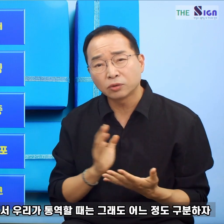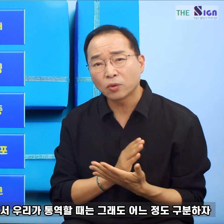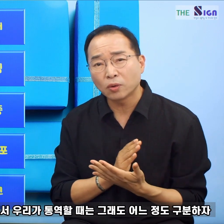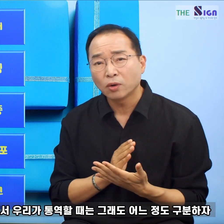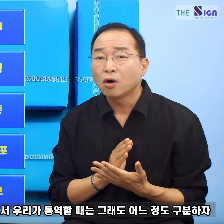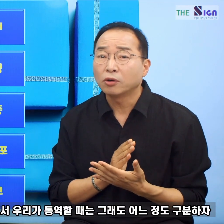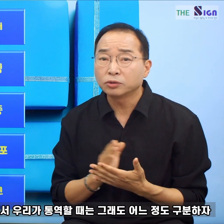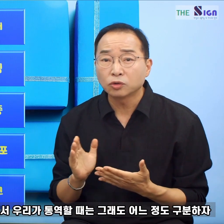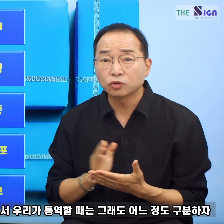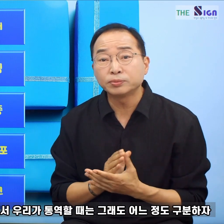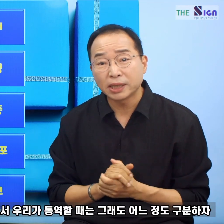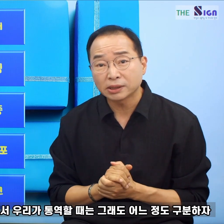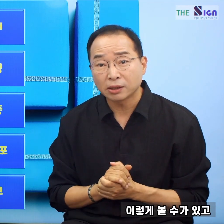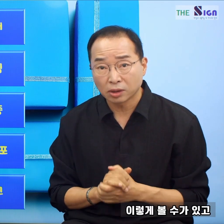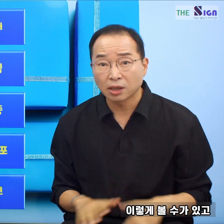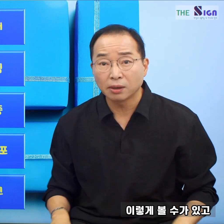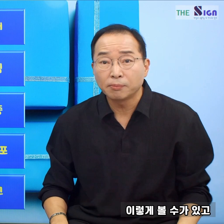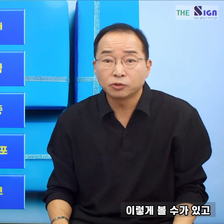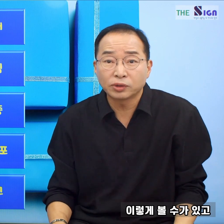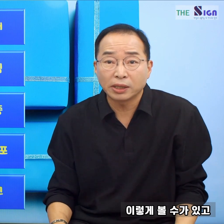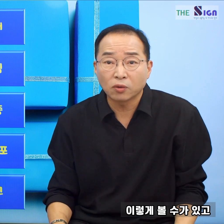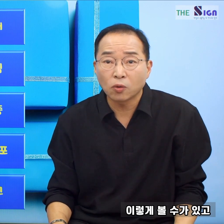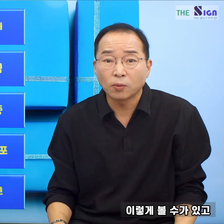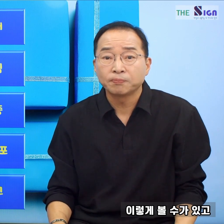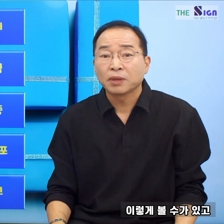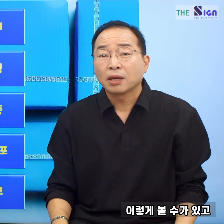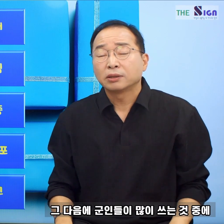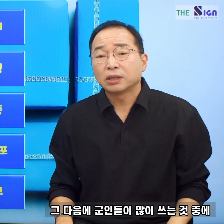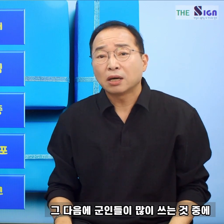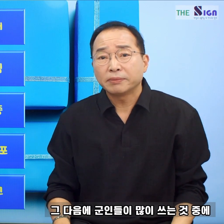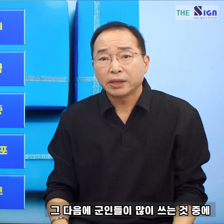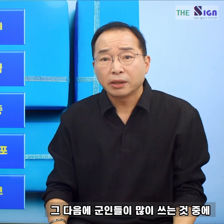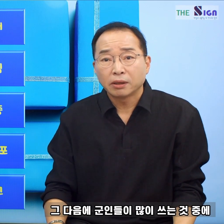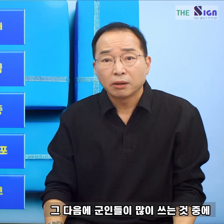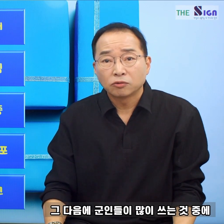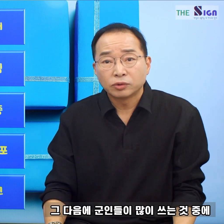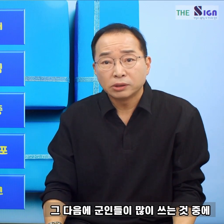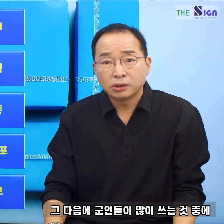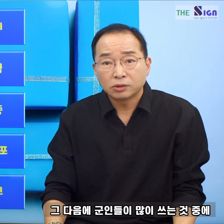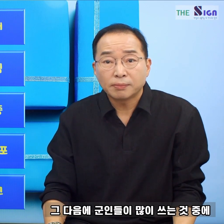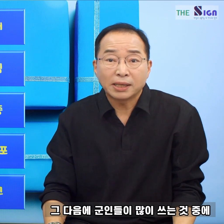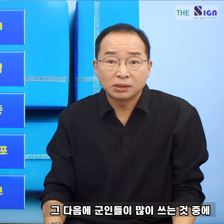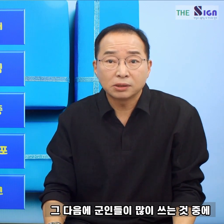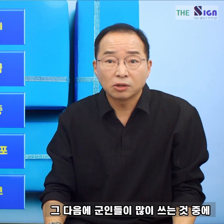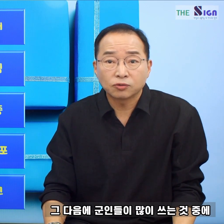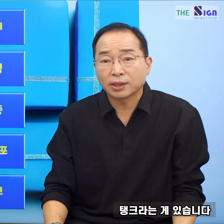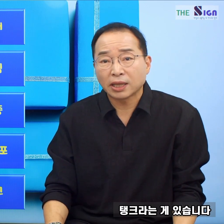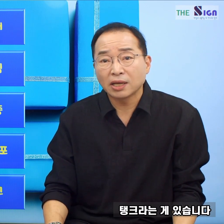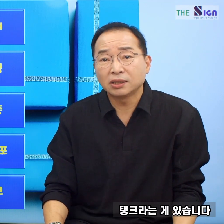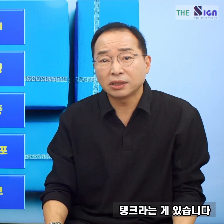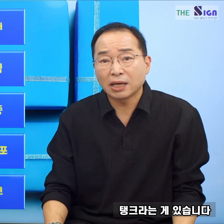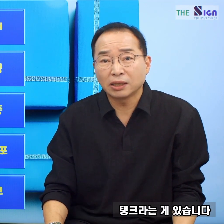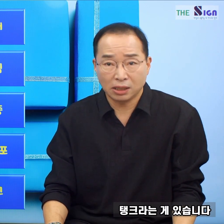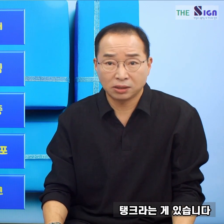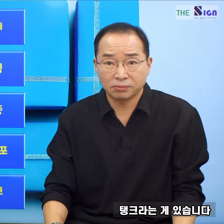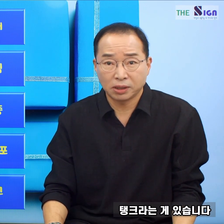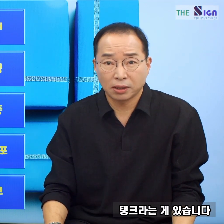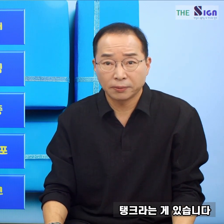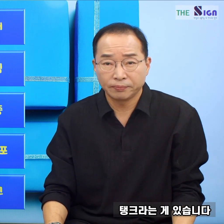그래도 어느 정도 구분하자 이렇게 볼 수가 있고 그 다음에 군인들이 좀 많이 쓰는 것 중에 탱크라는 게 있습니다.